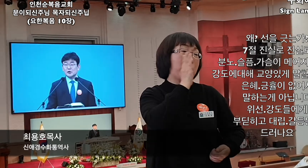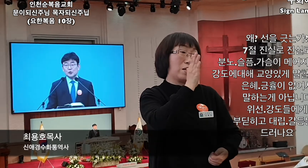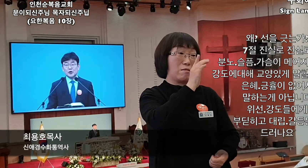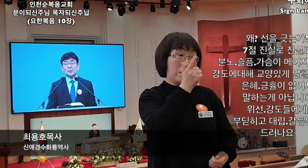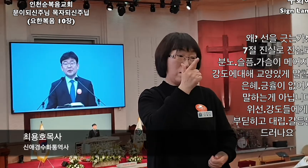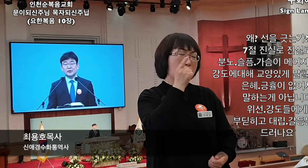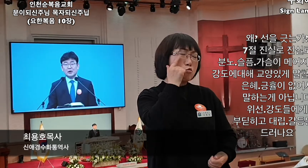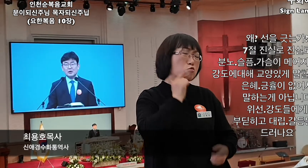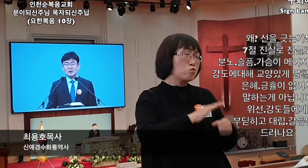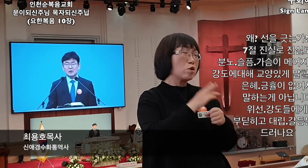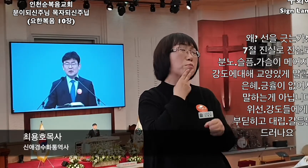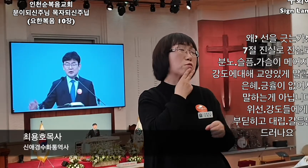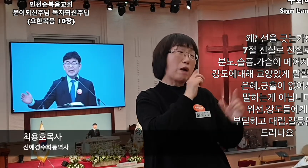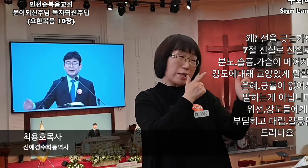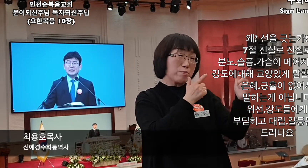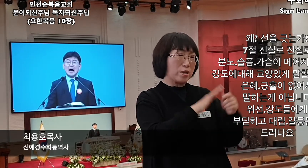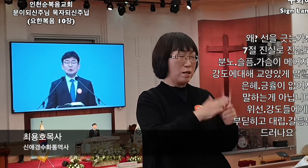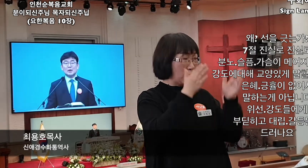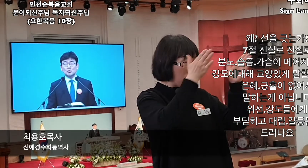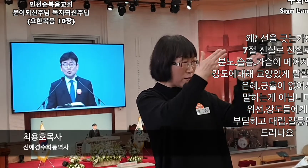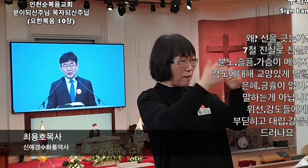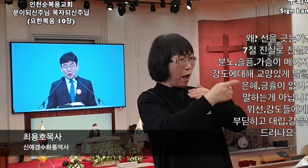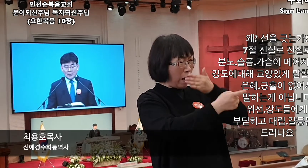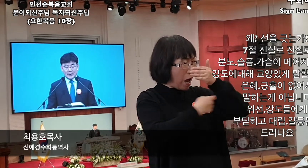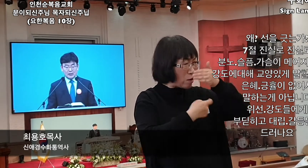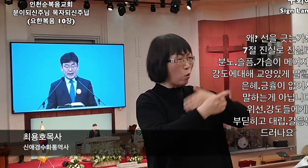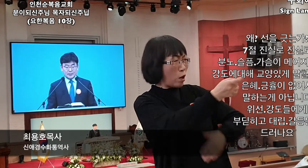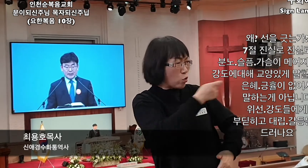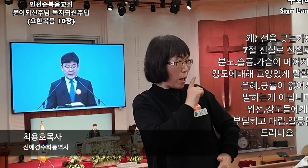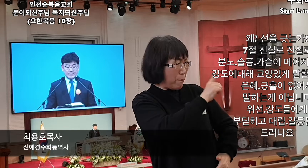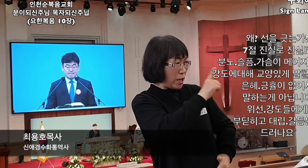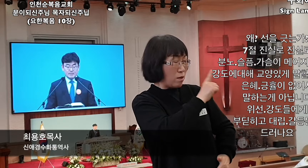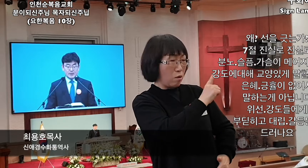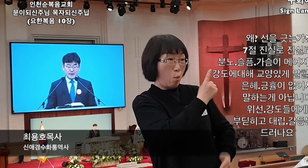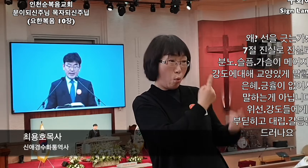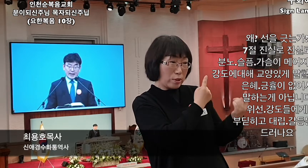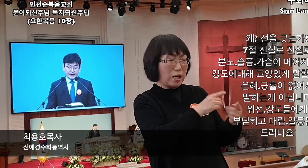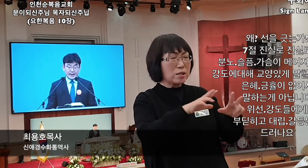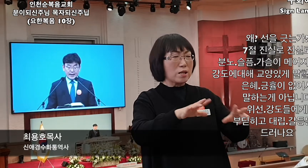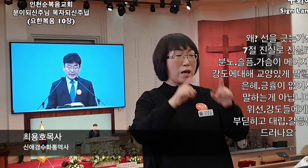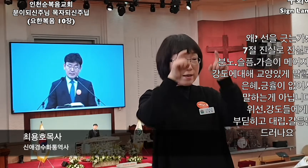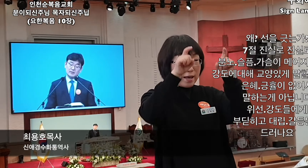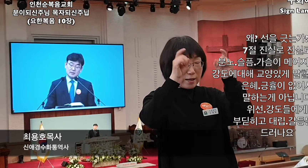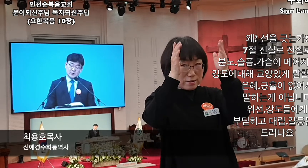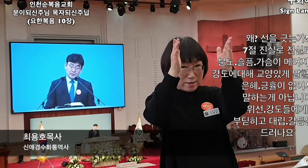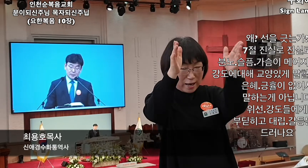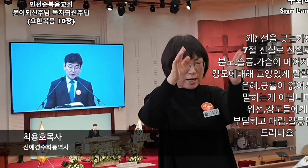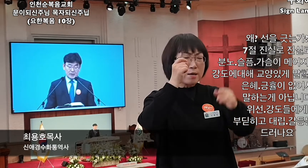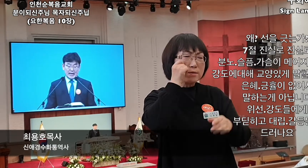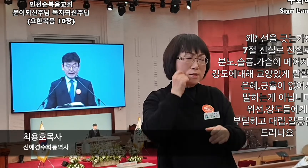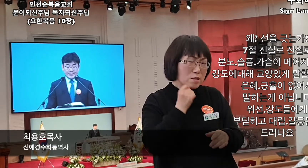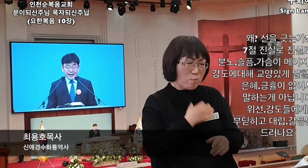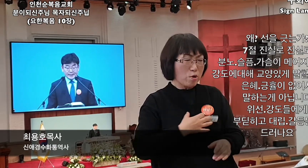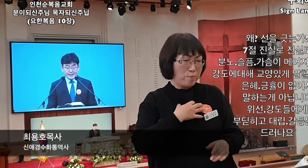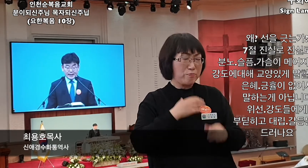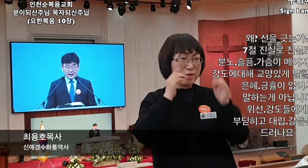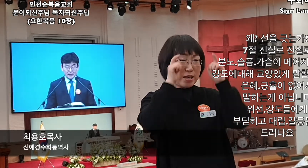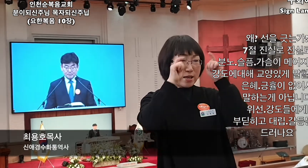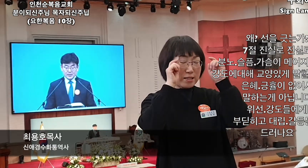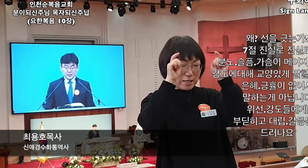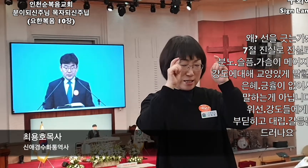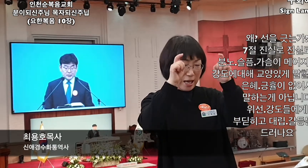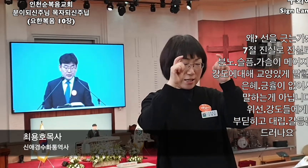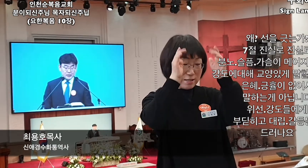아니에요. 긍휼이 없어서 그들을 향해서 강도와 도둑이라고 말하는 거 아닙니다. 여기 양들을 향한 슬픔들, 양들을 향한